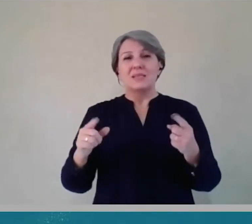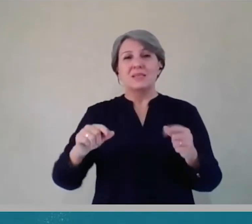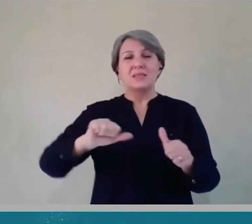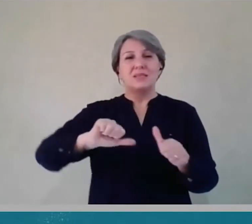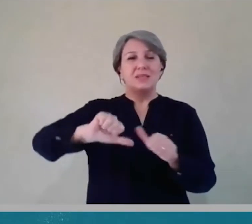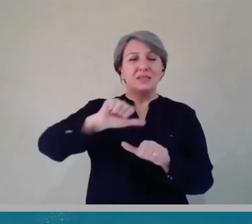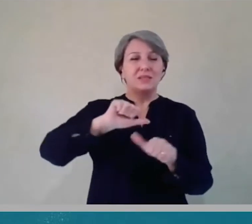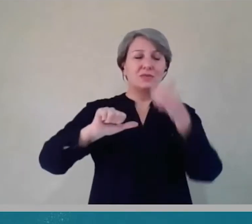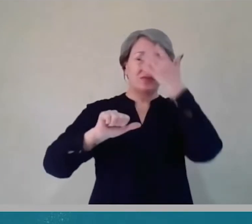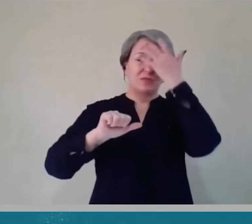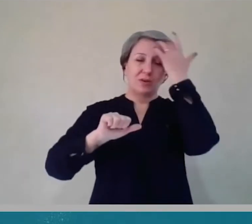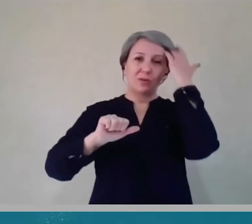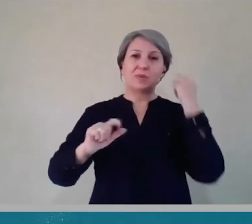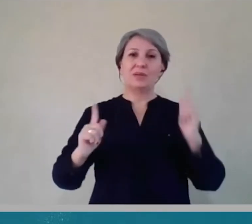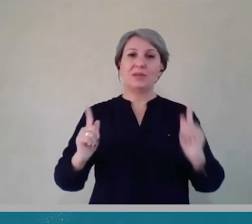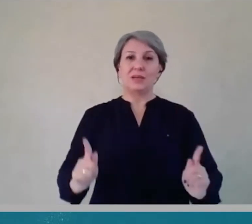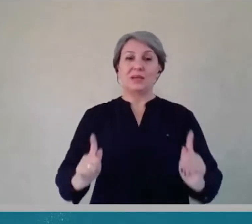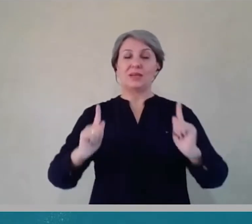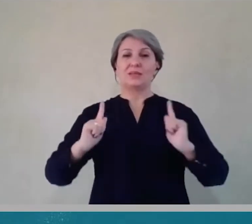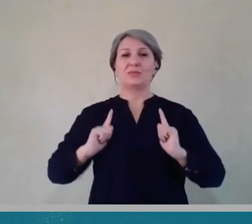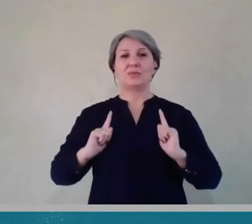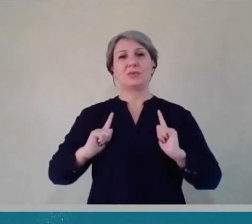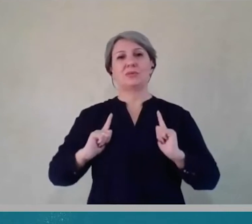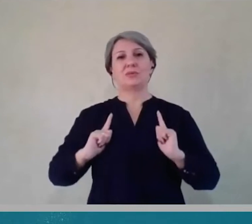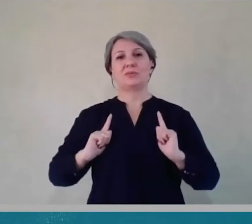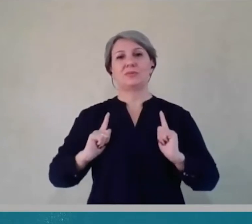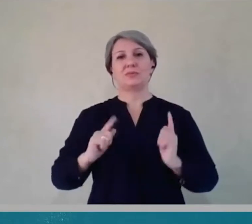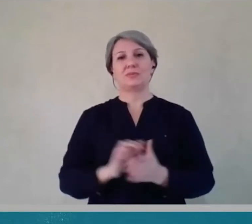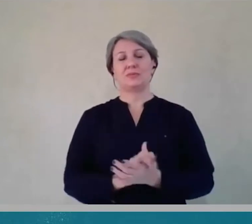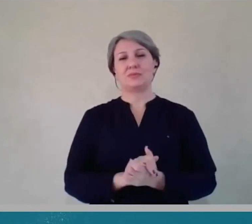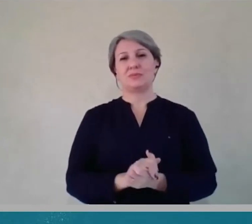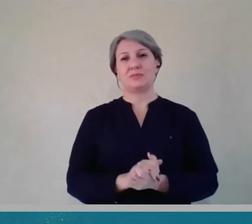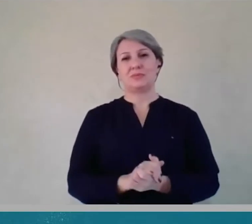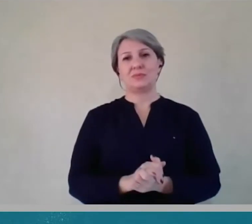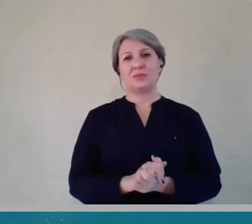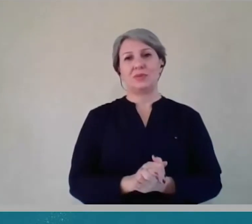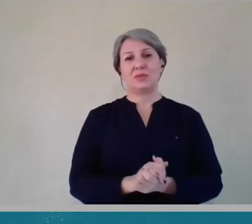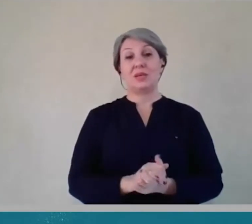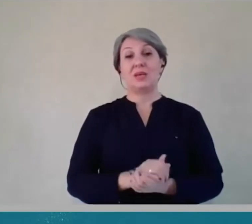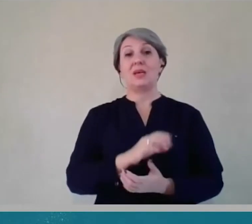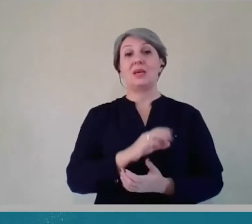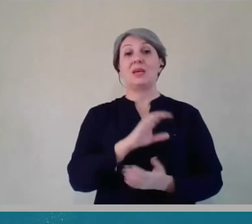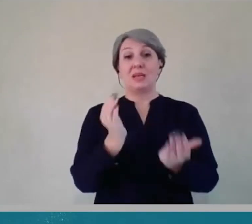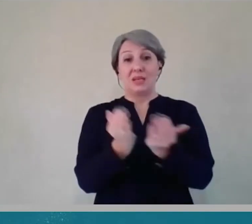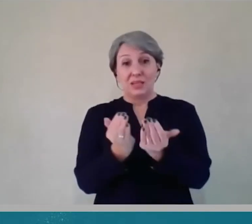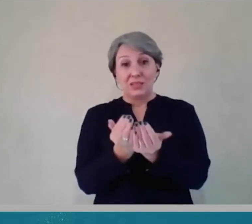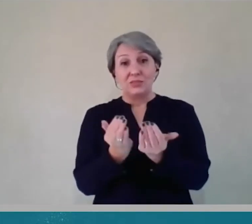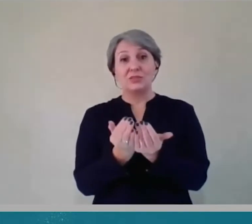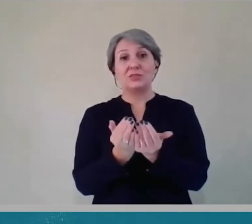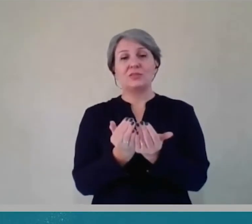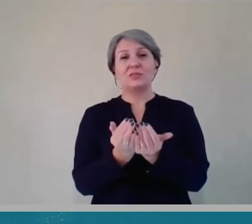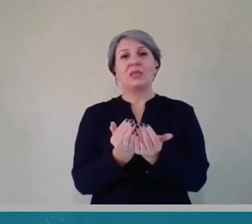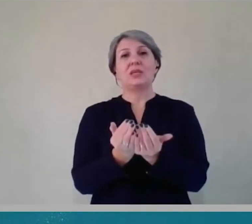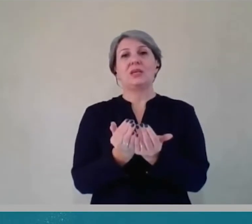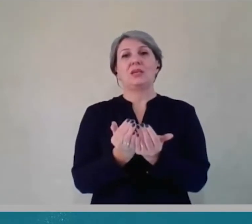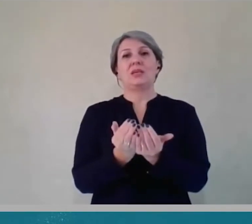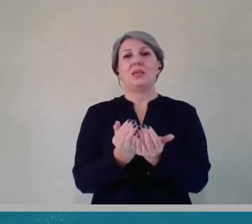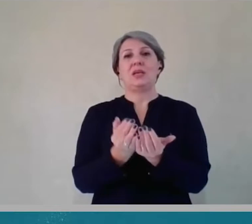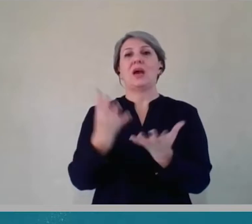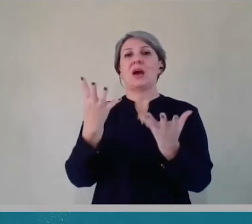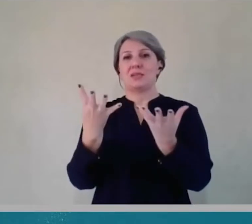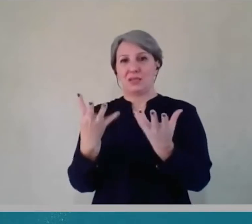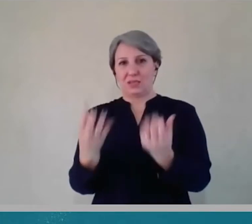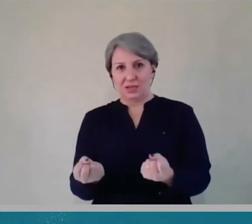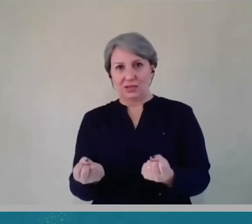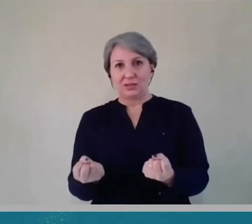o buscam. Então, ser cristão é uma coisa, mas ser cristão que busca o Senhor é outra coisa. Cristão